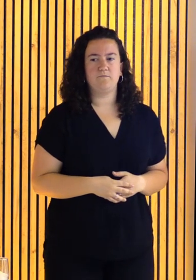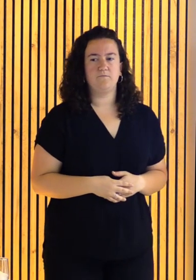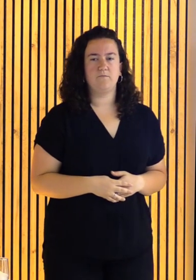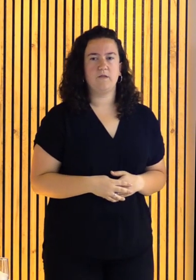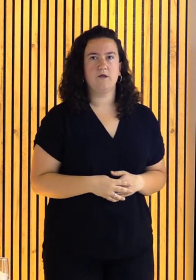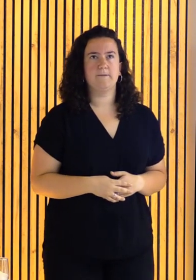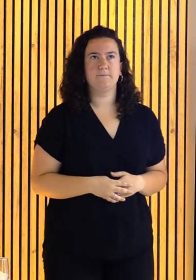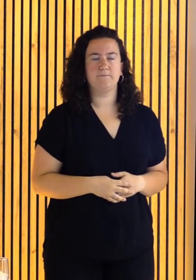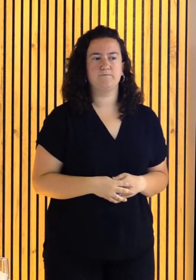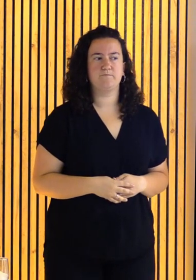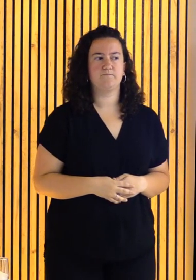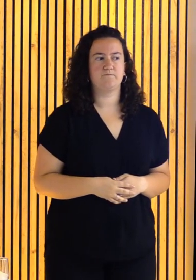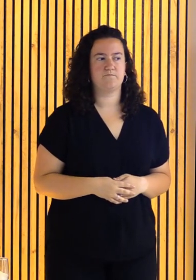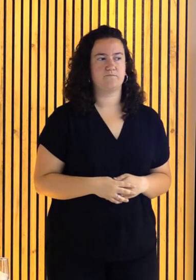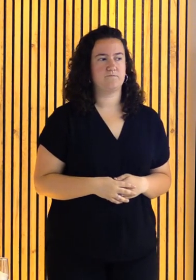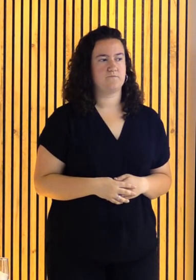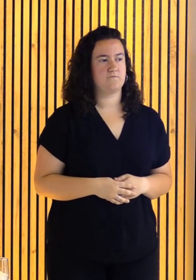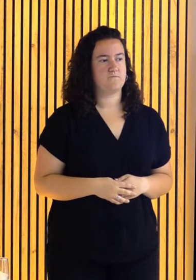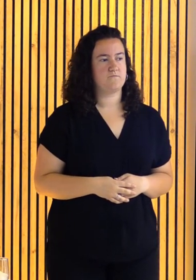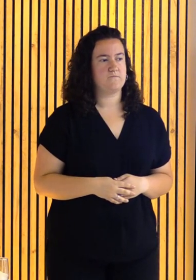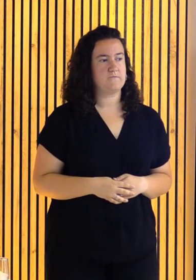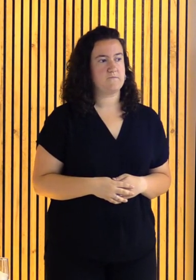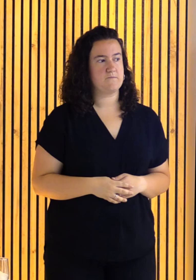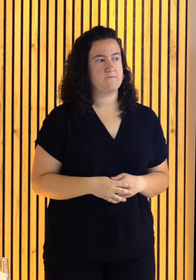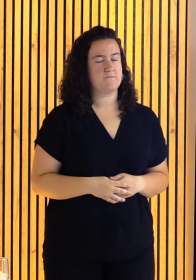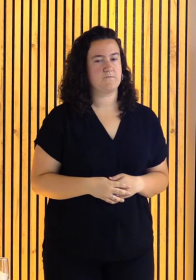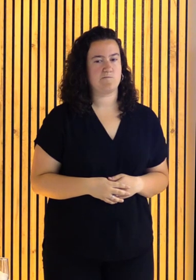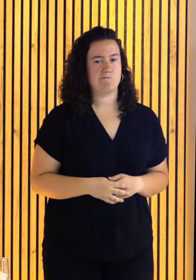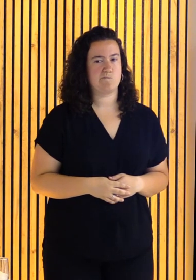Bale, bueno, Crenshawek